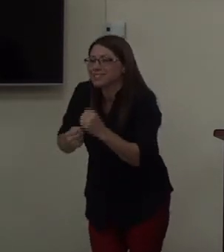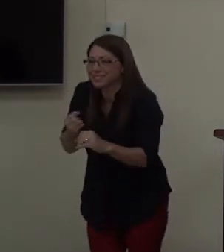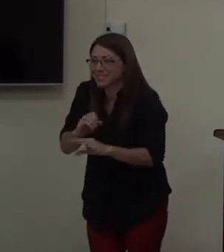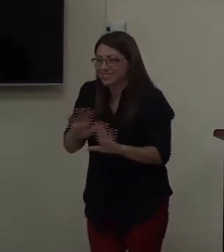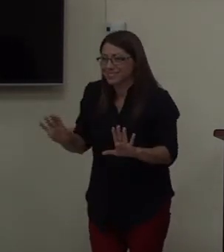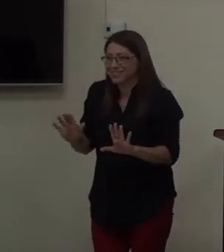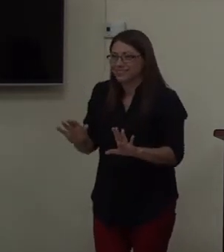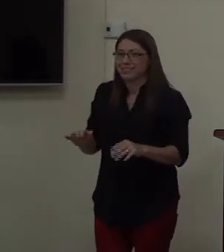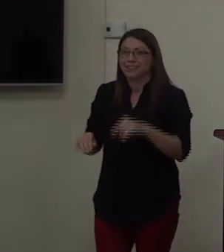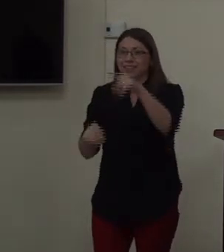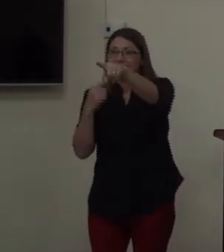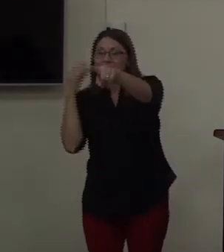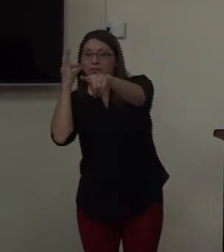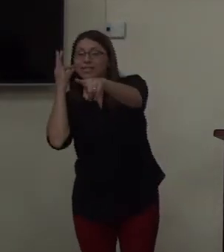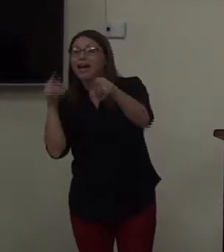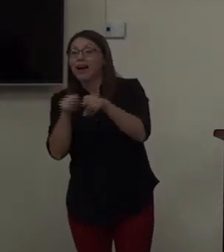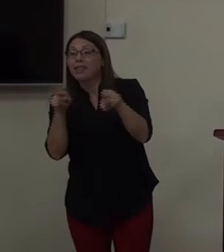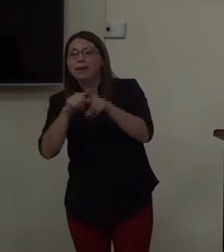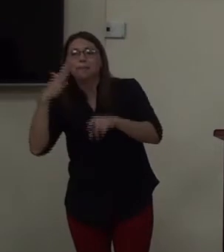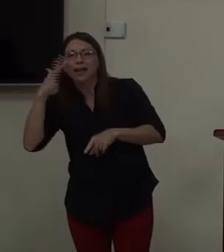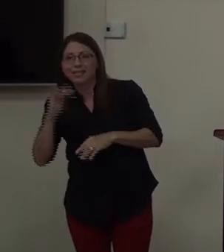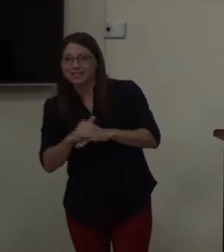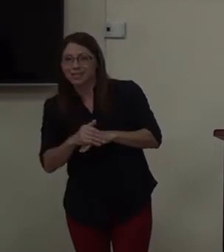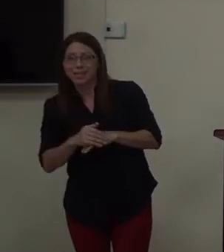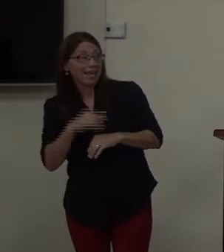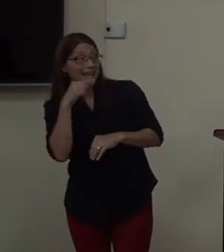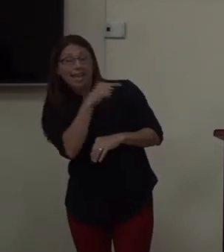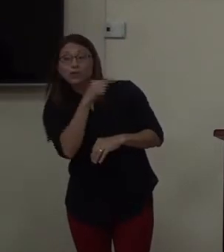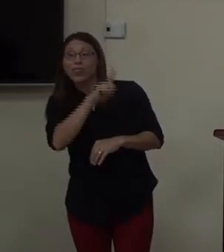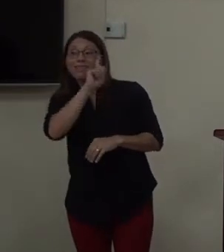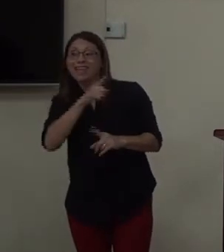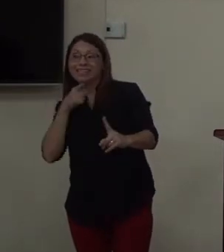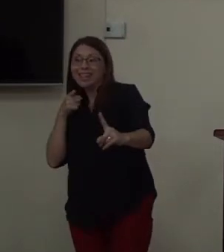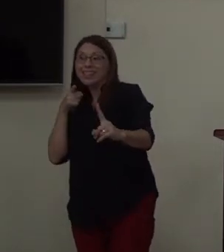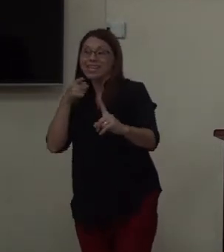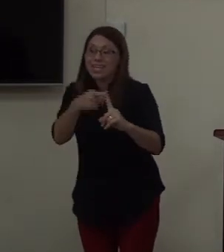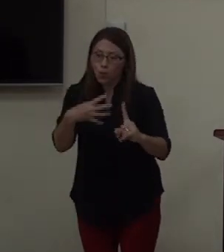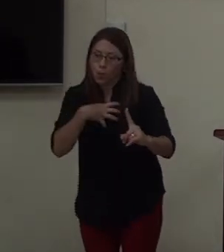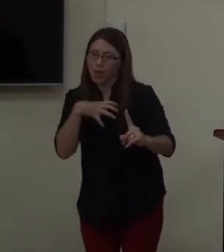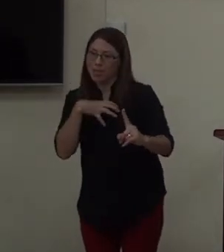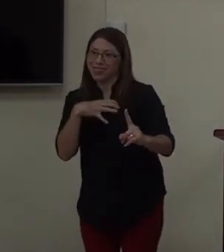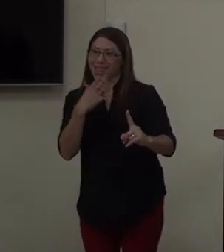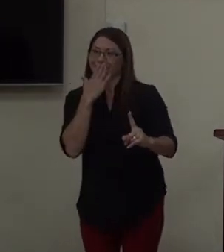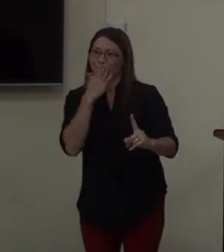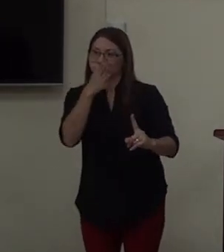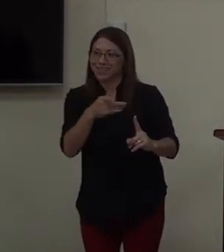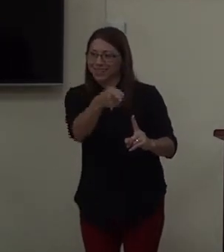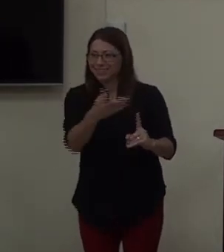resulta. Además parece, o sea, en teoría debería estar dirigido a ellos propiamente, ¿verdad? Y ahí